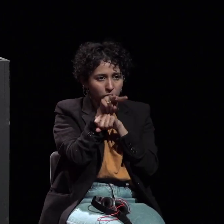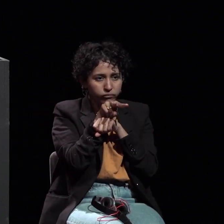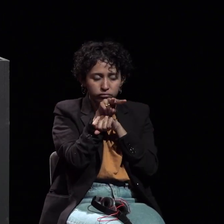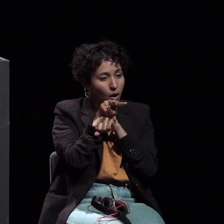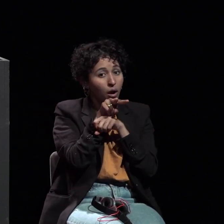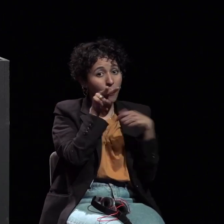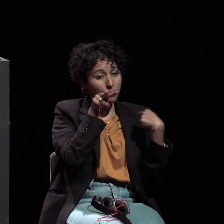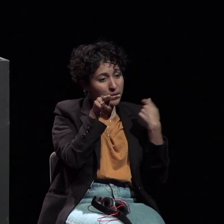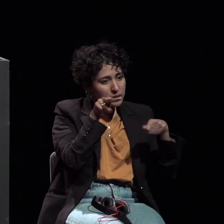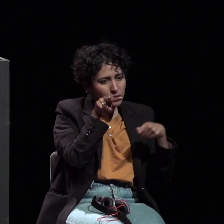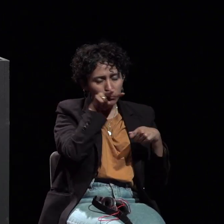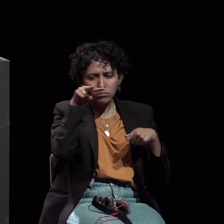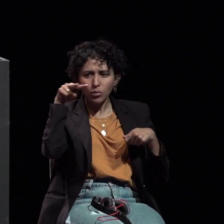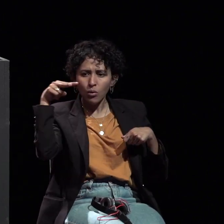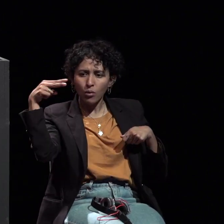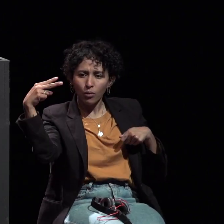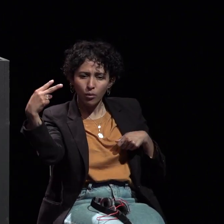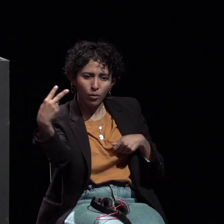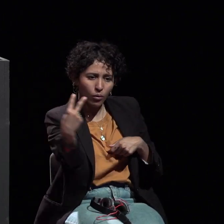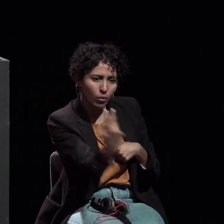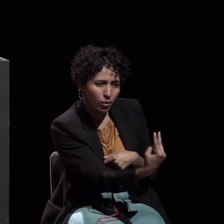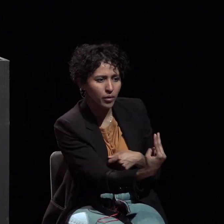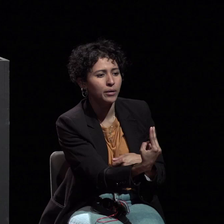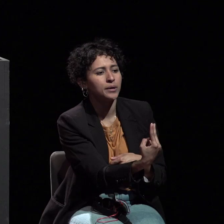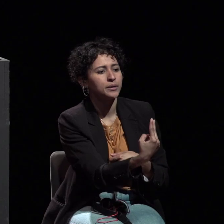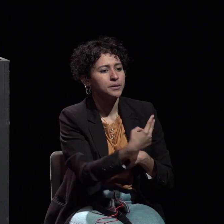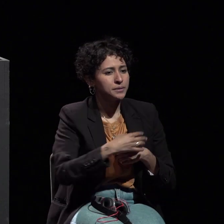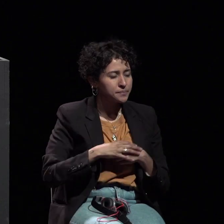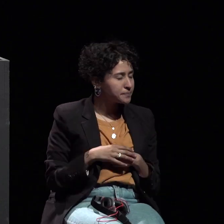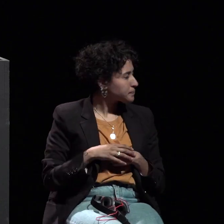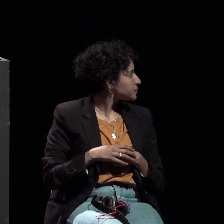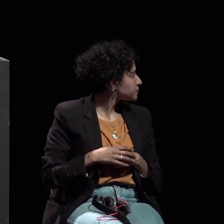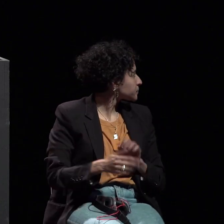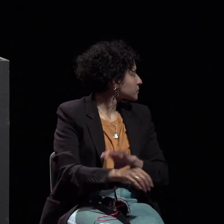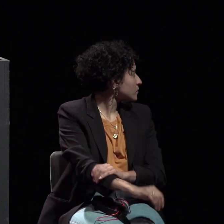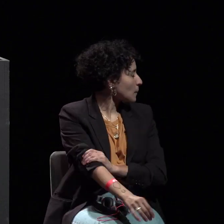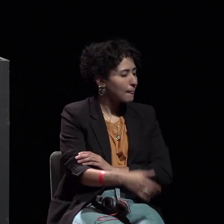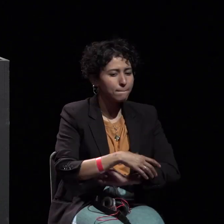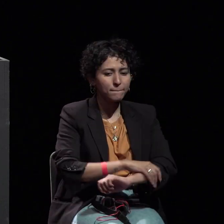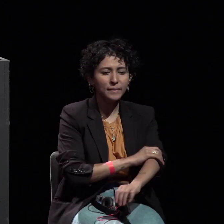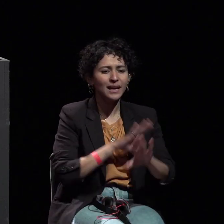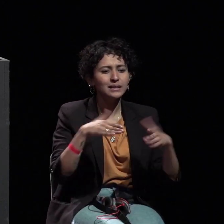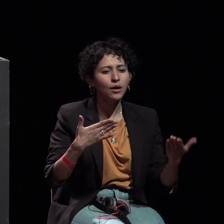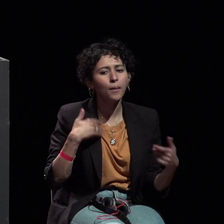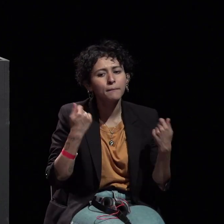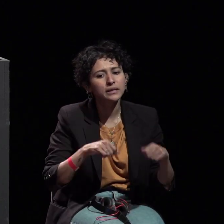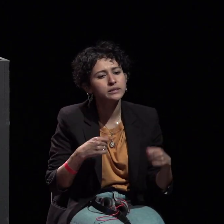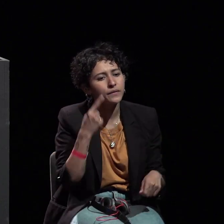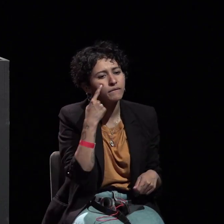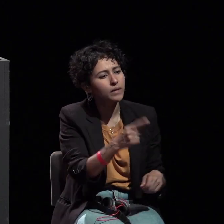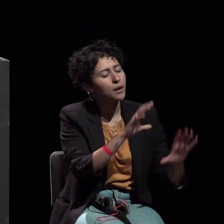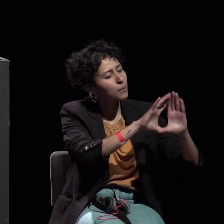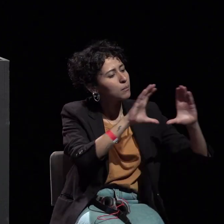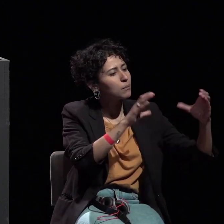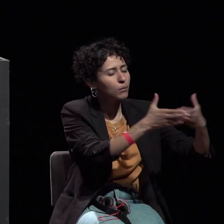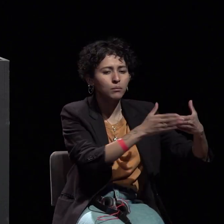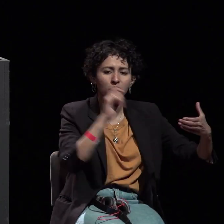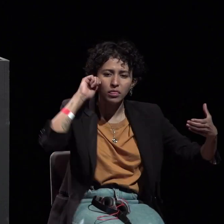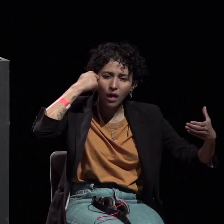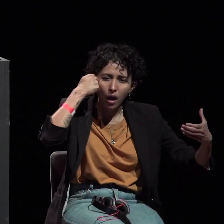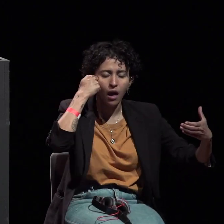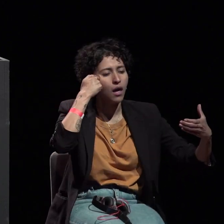modos possíveis da gente ver as imagens de corpos e de pessoas negras, insisto, extensivamente,